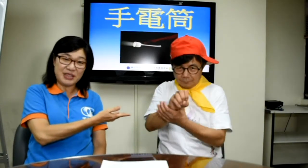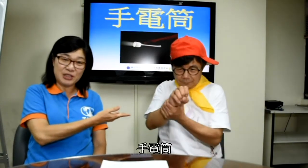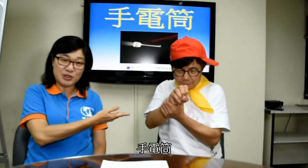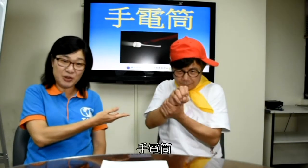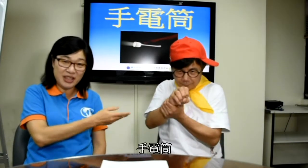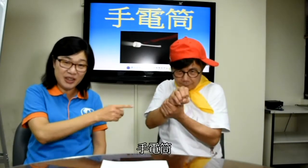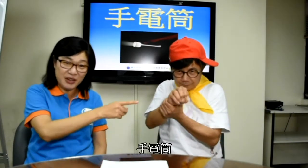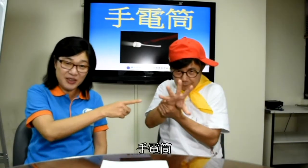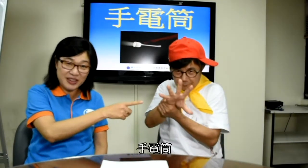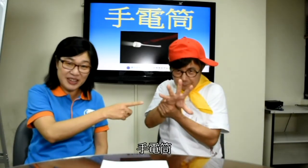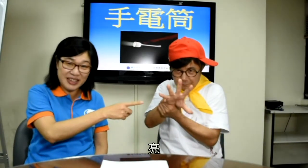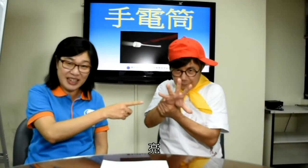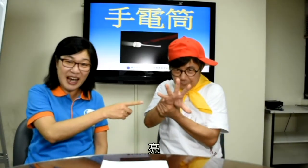手电筒，